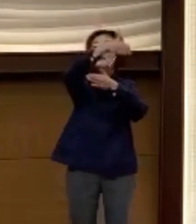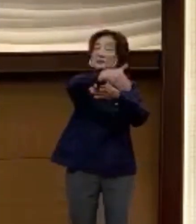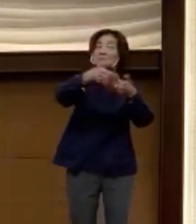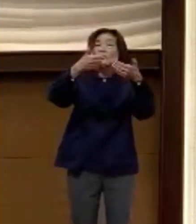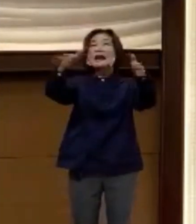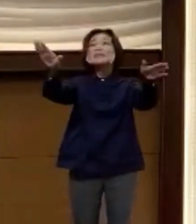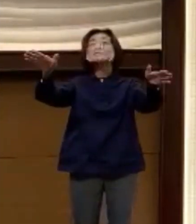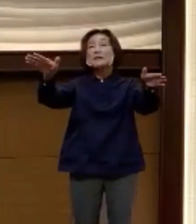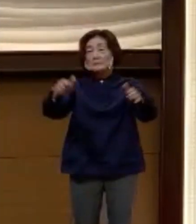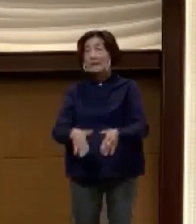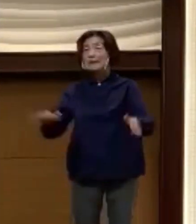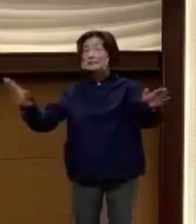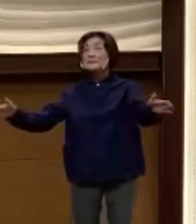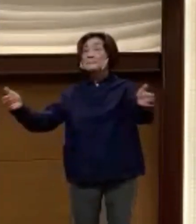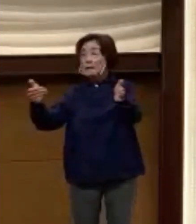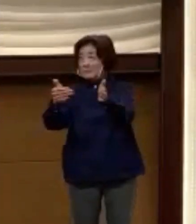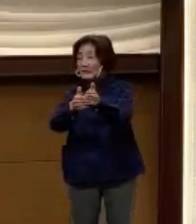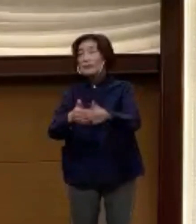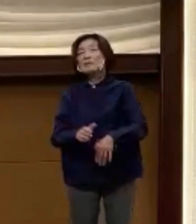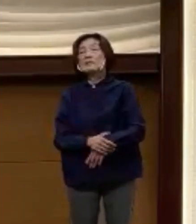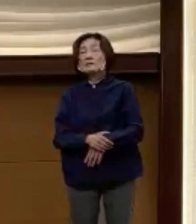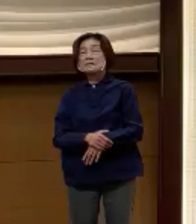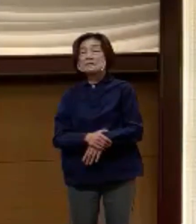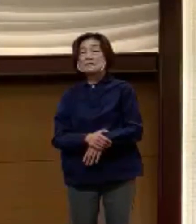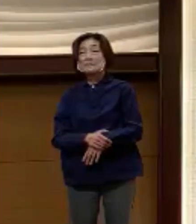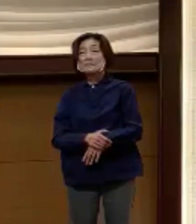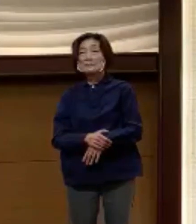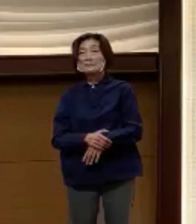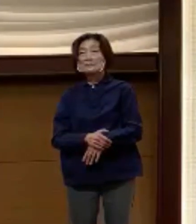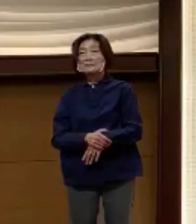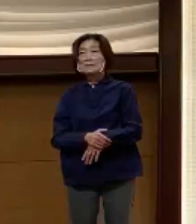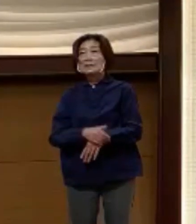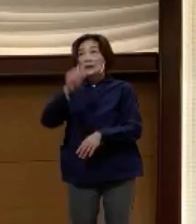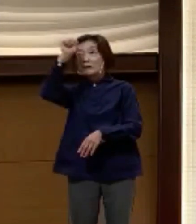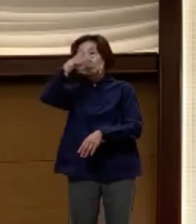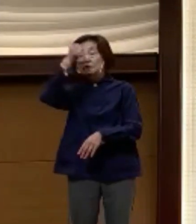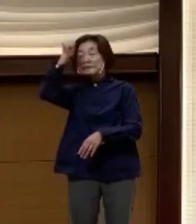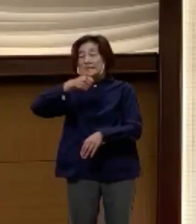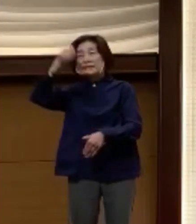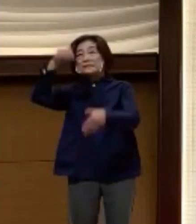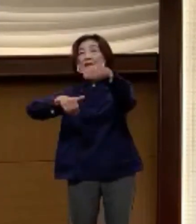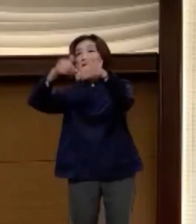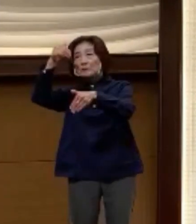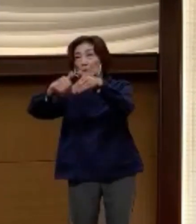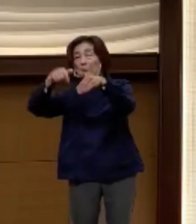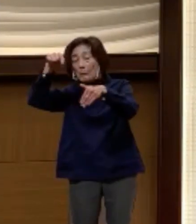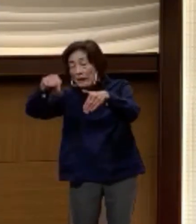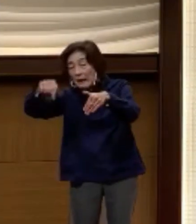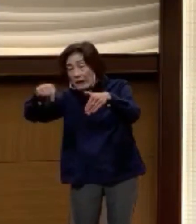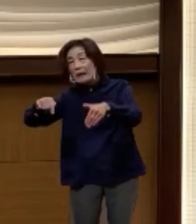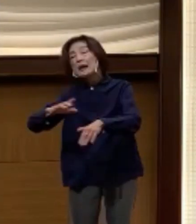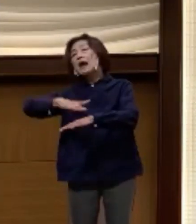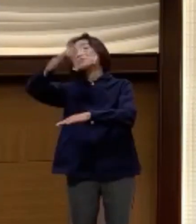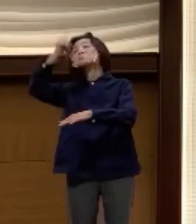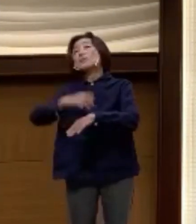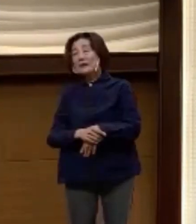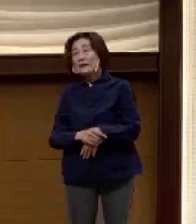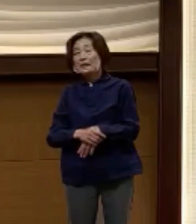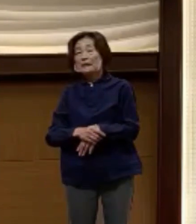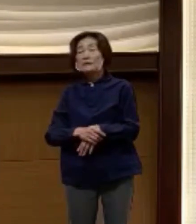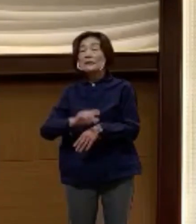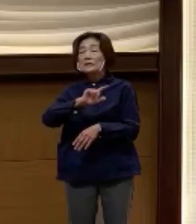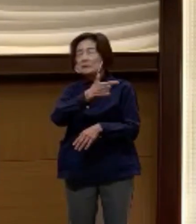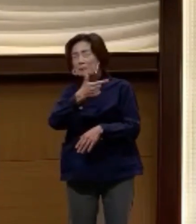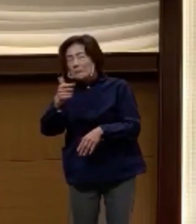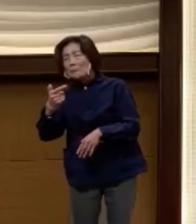は戦後この今日から始まる衆議院選挙が初めてなんです。どんなに異